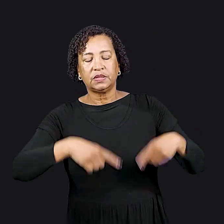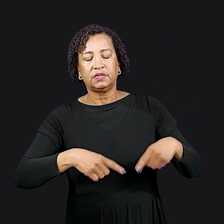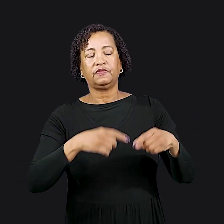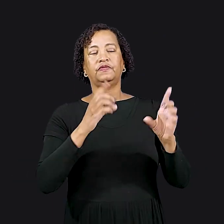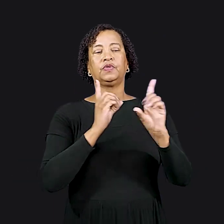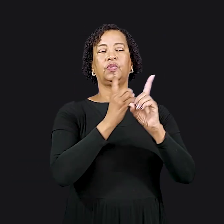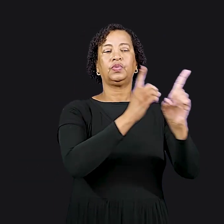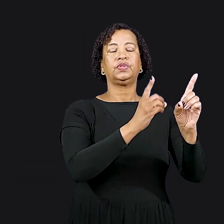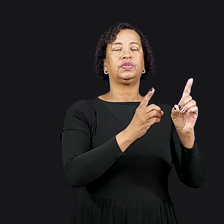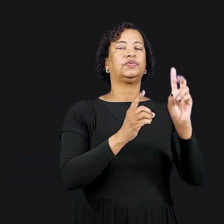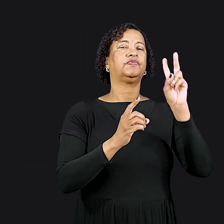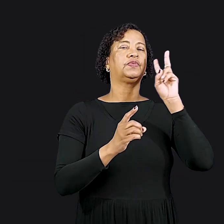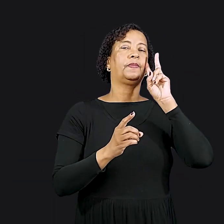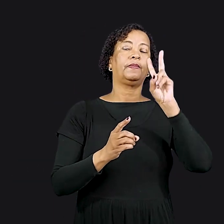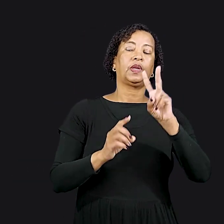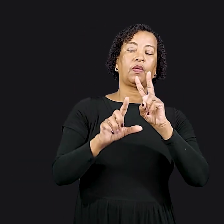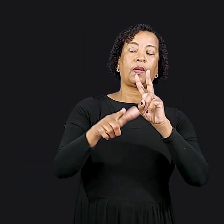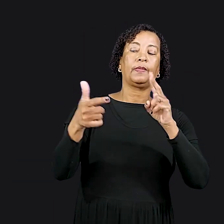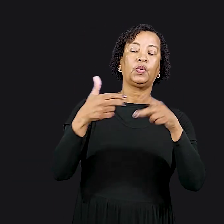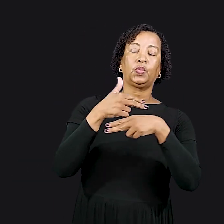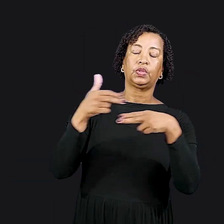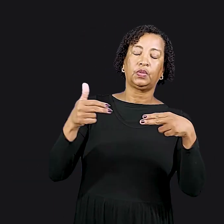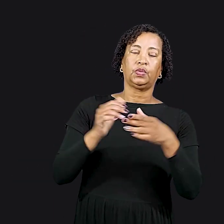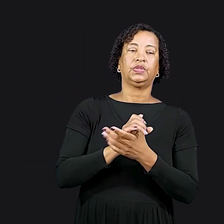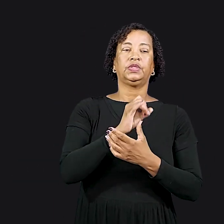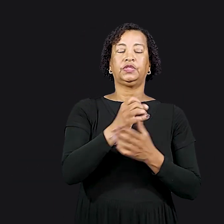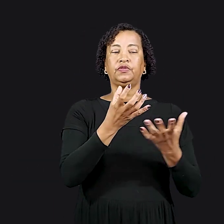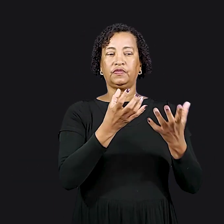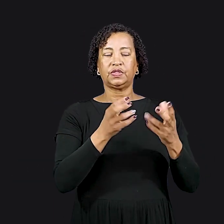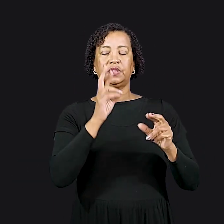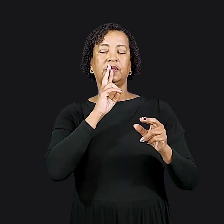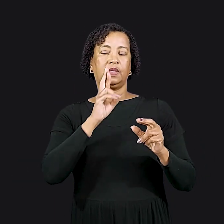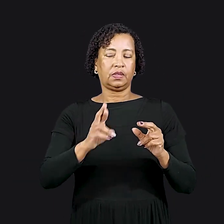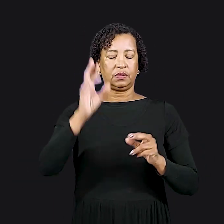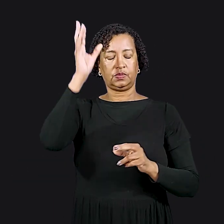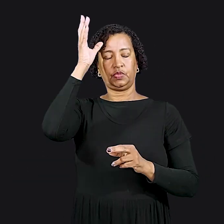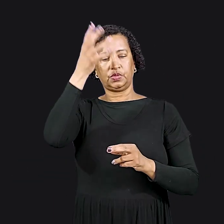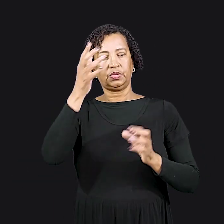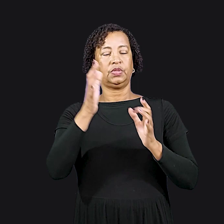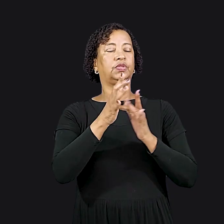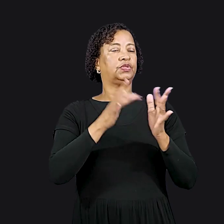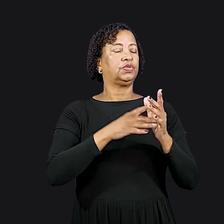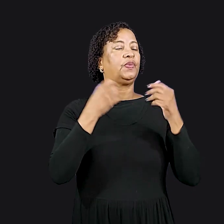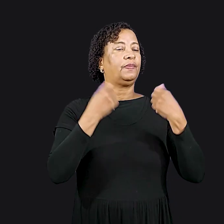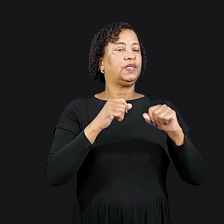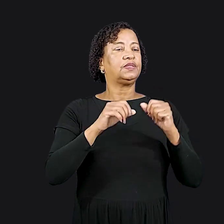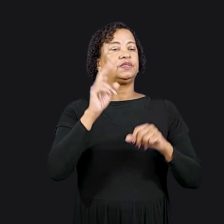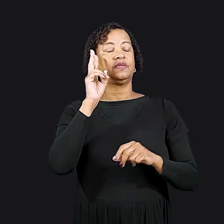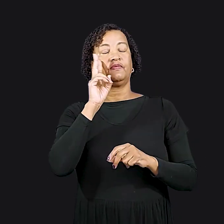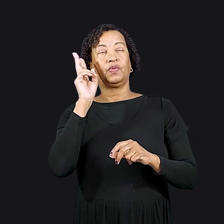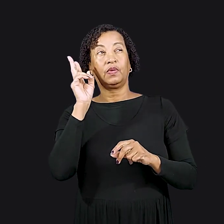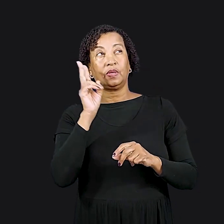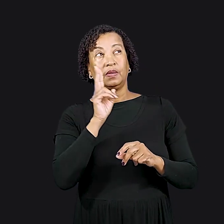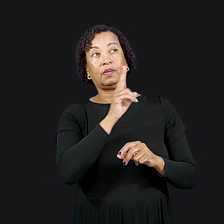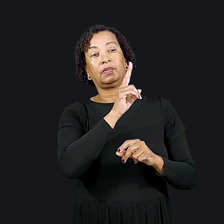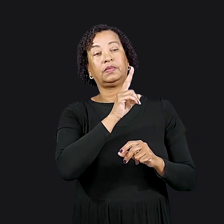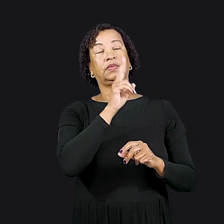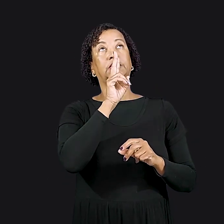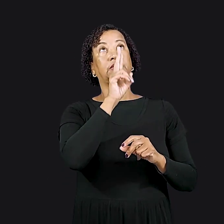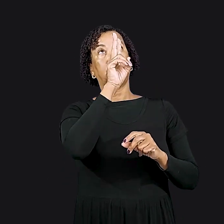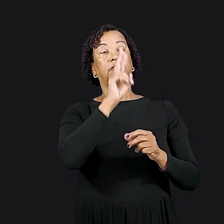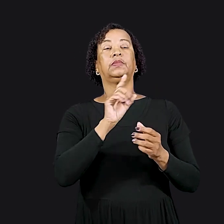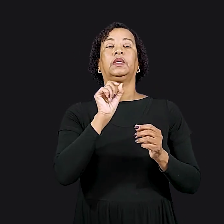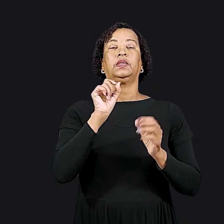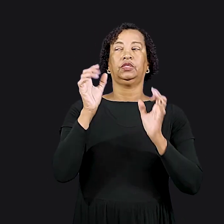para outra direção. Agora o desafio era o seguinte: se eles queriam ser a resposta e a solução de Jesus, deveriam olhar para cima.